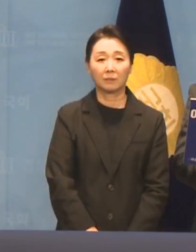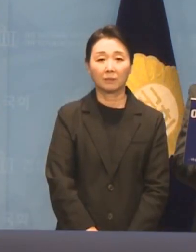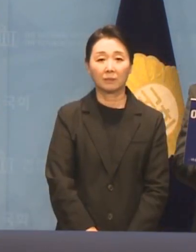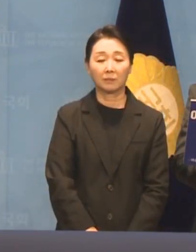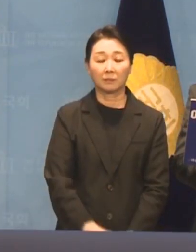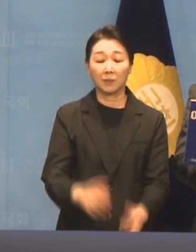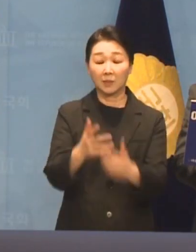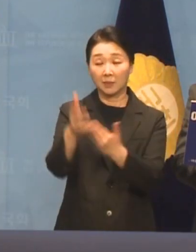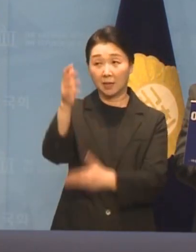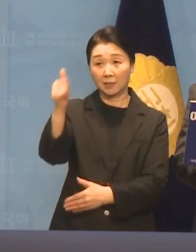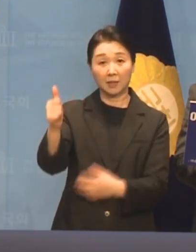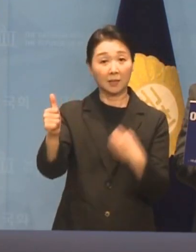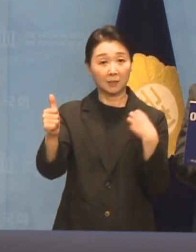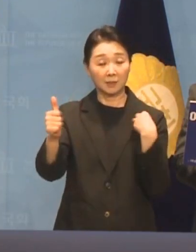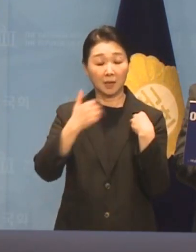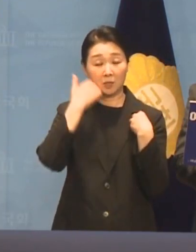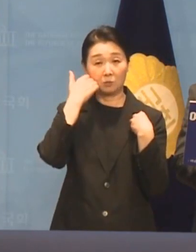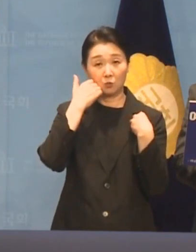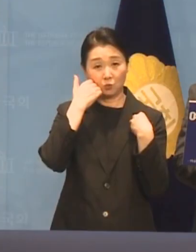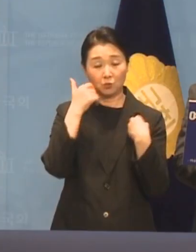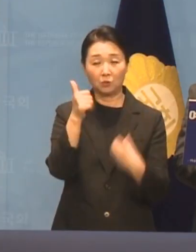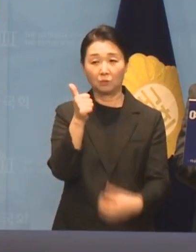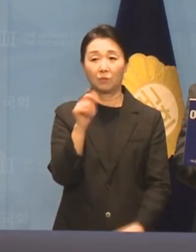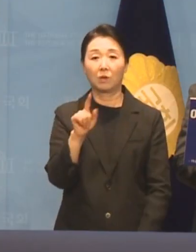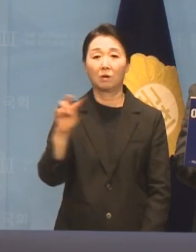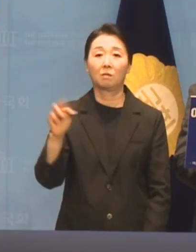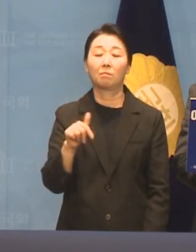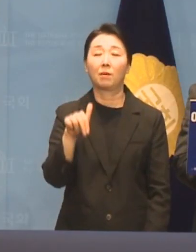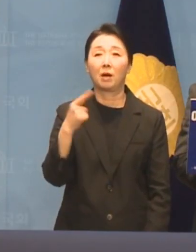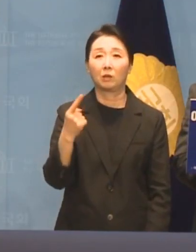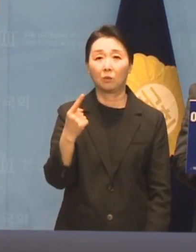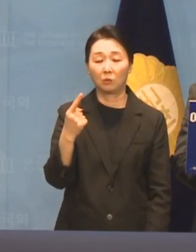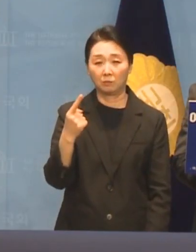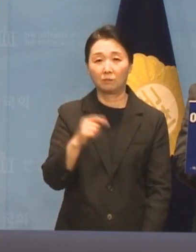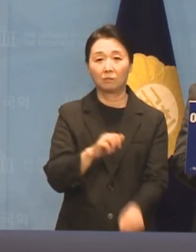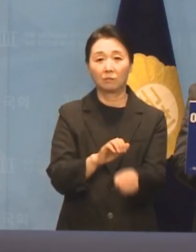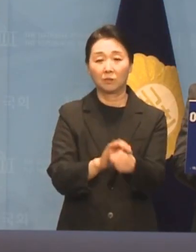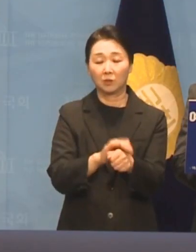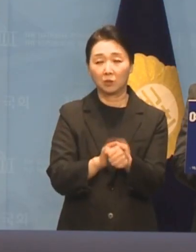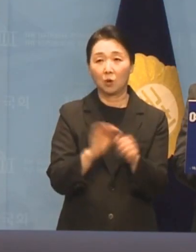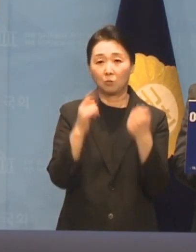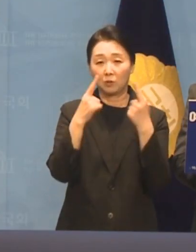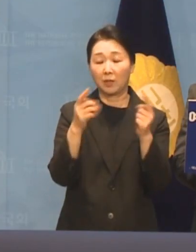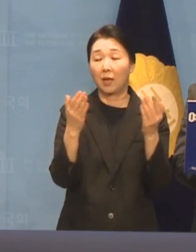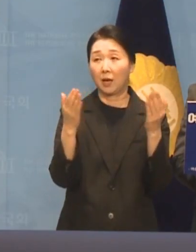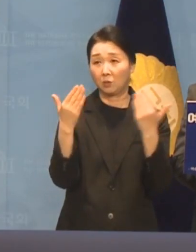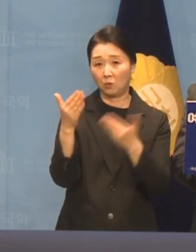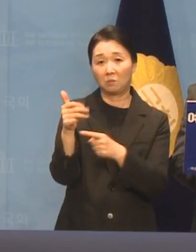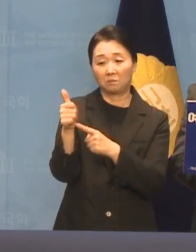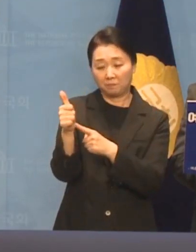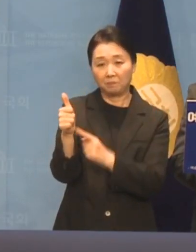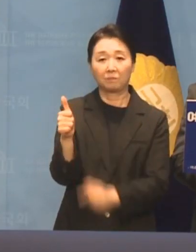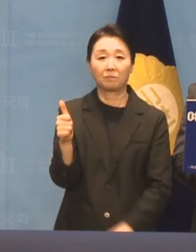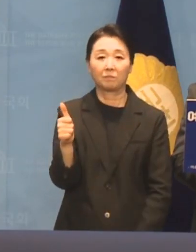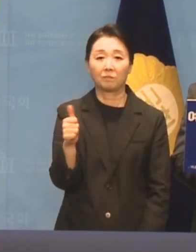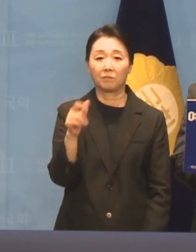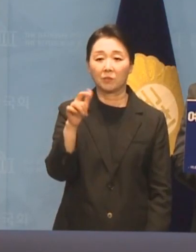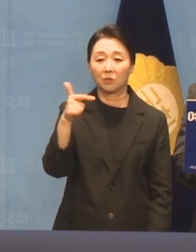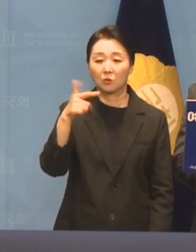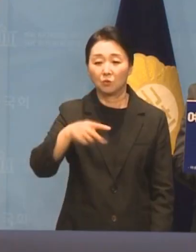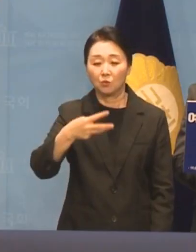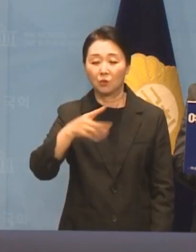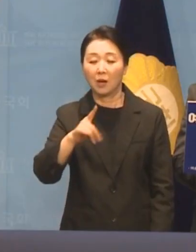단장을 맡은 허만호 경북대 명예교수는 뉴라이트 계열